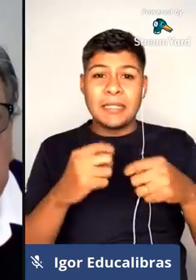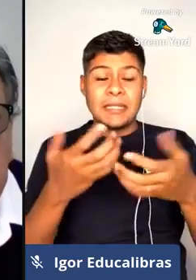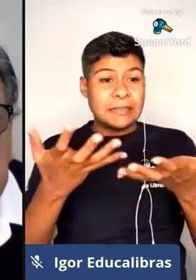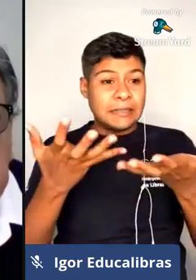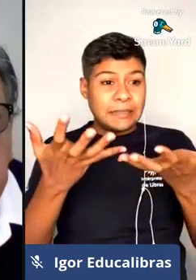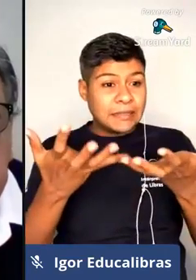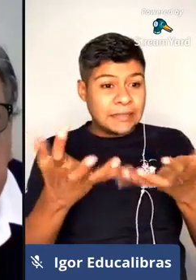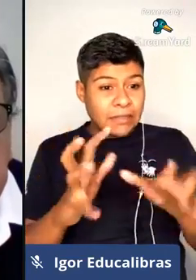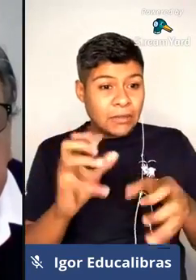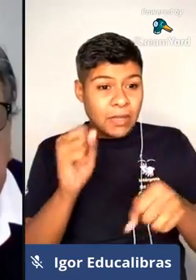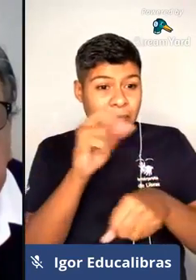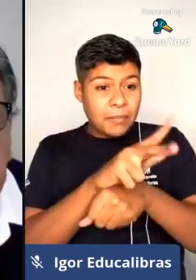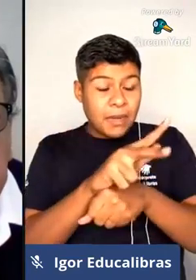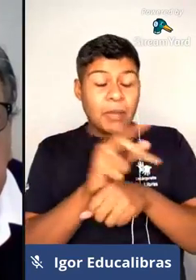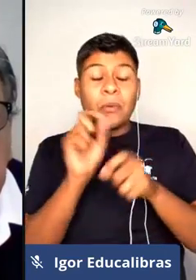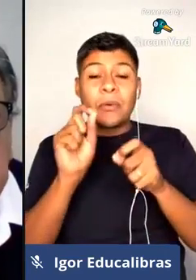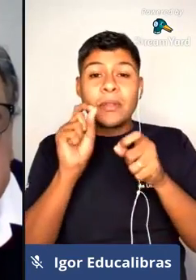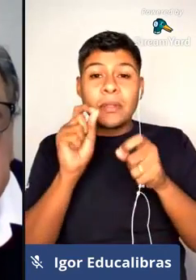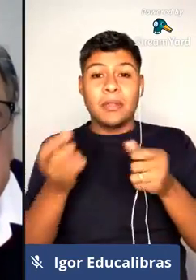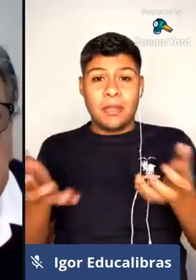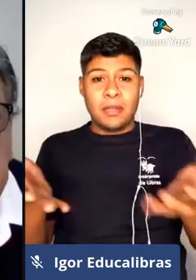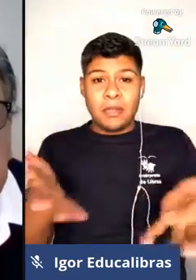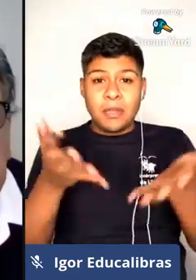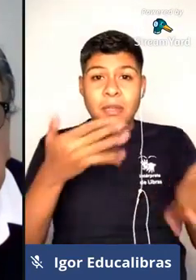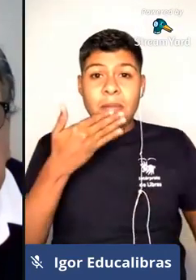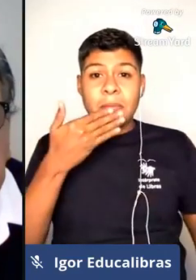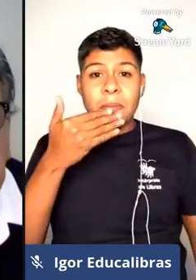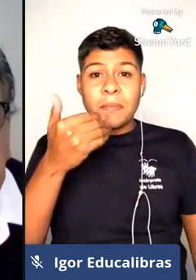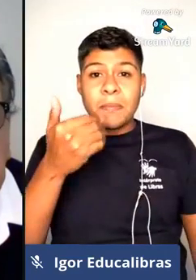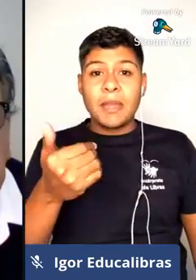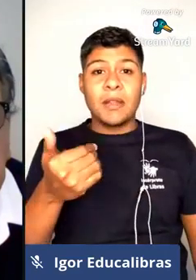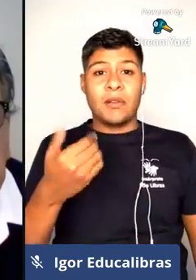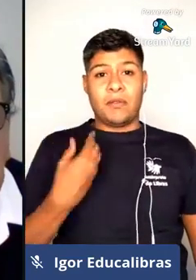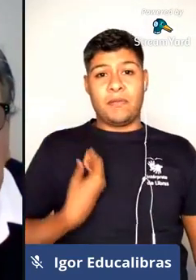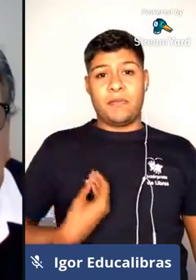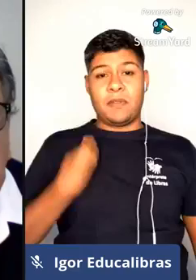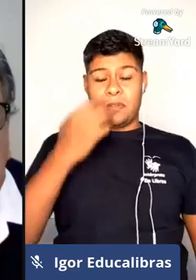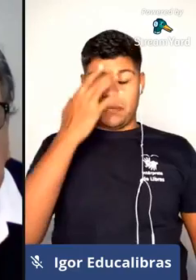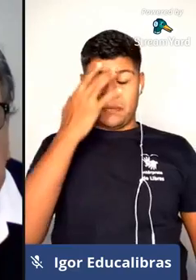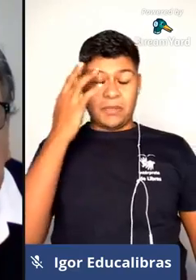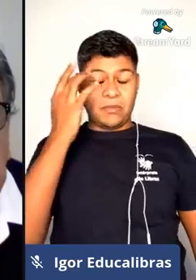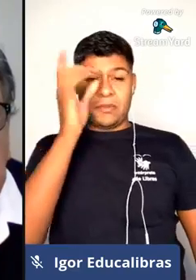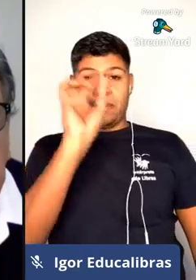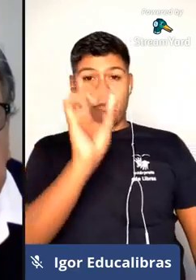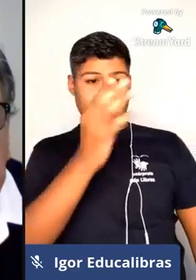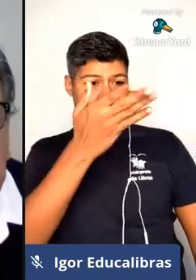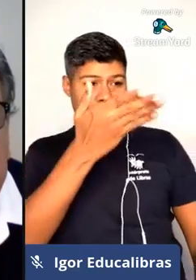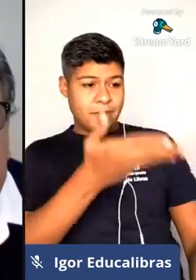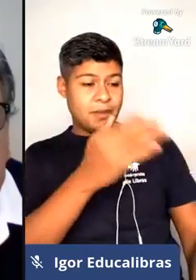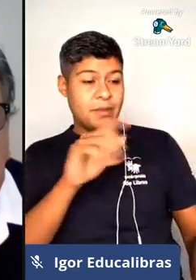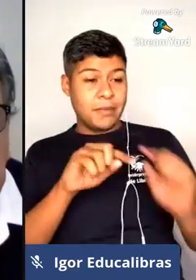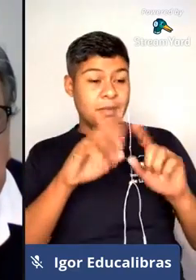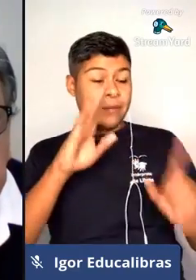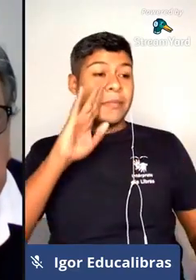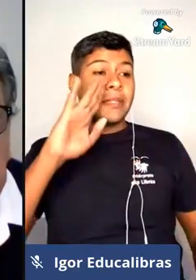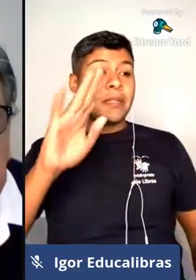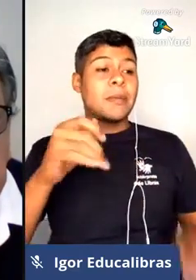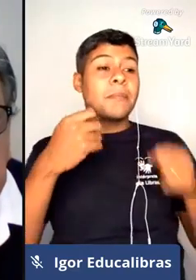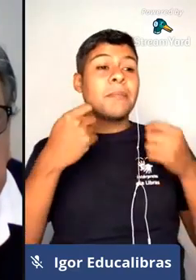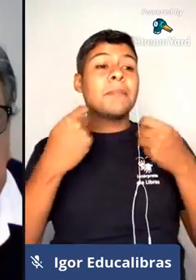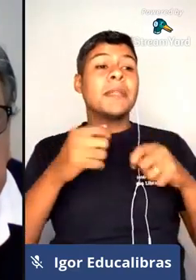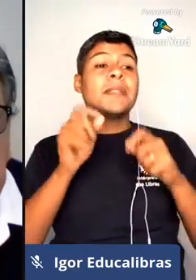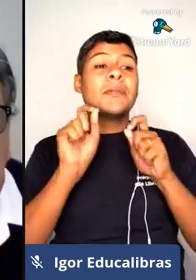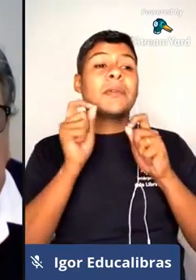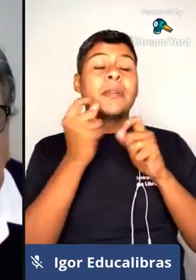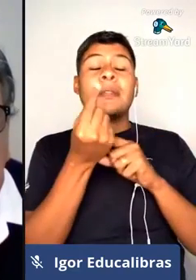que deem contrapartida para aplicar numa melhor condição de vida das pessoas com deficiência. Mas, fundamentalmente, precisam de renda para